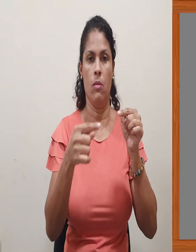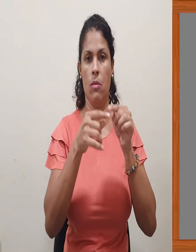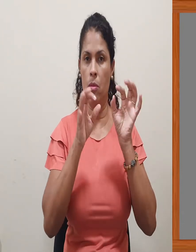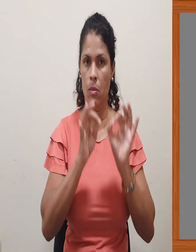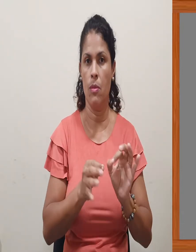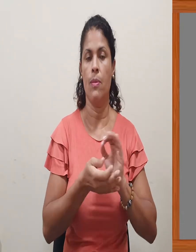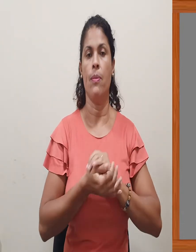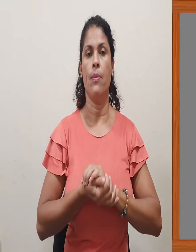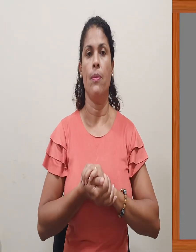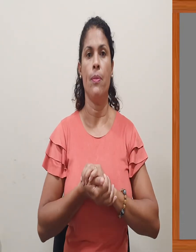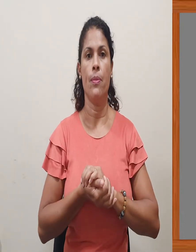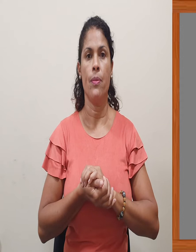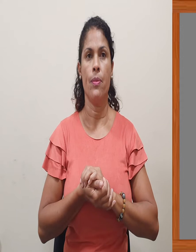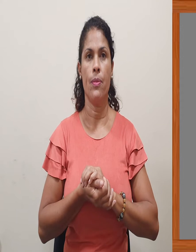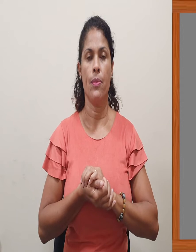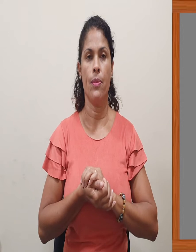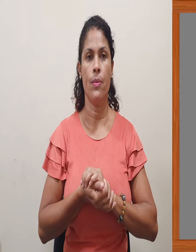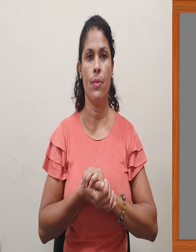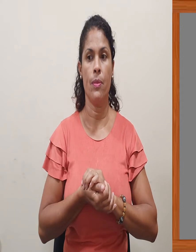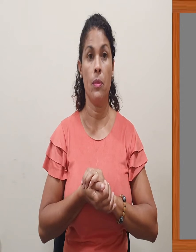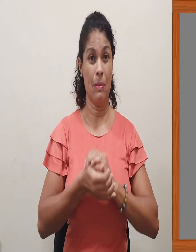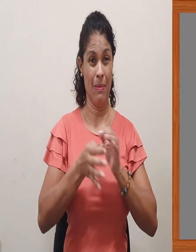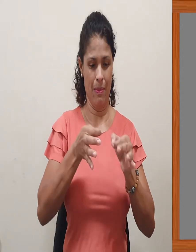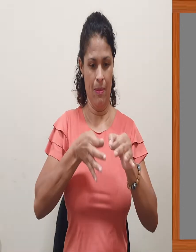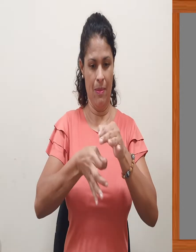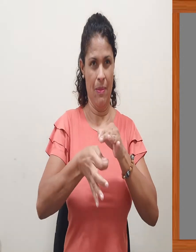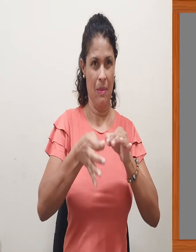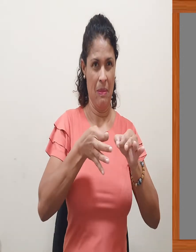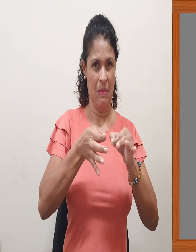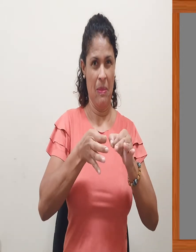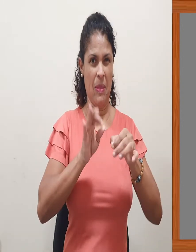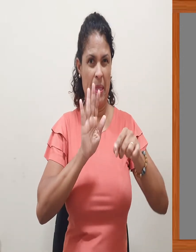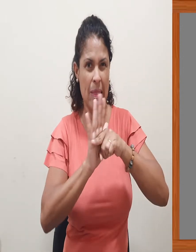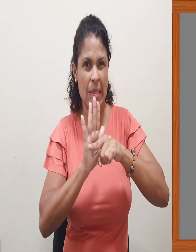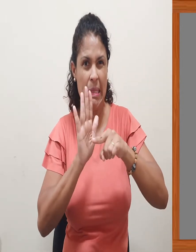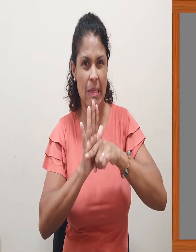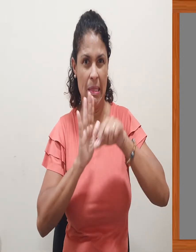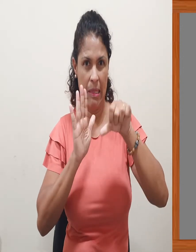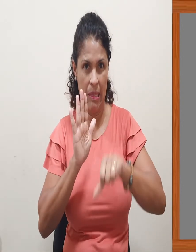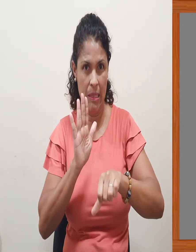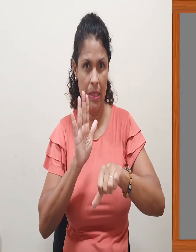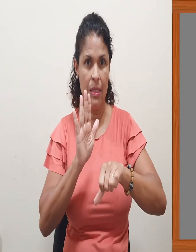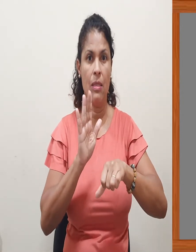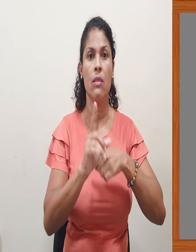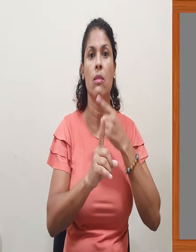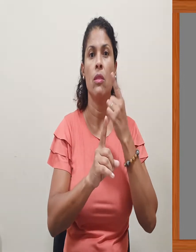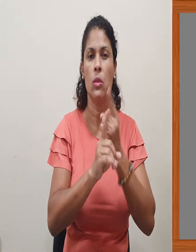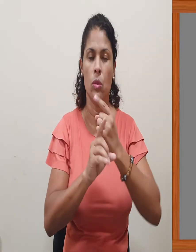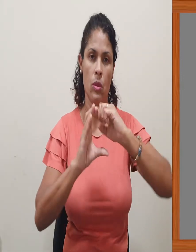tumor e do diagnóstico precoce para que se inicie o tratamento adequado.